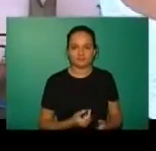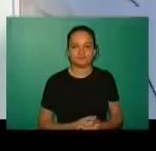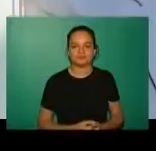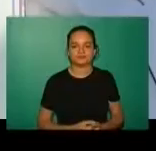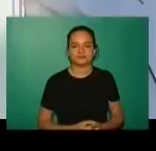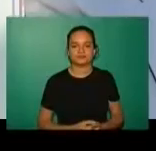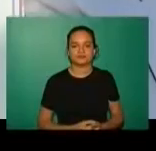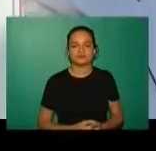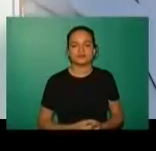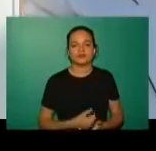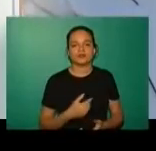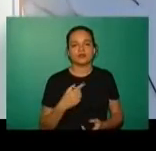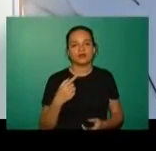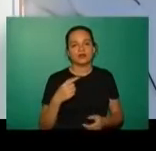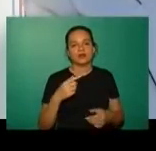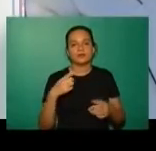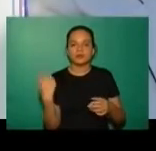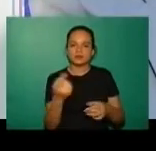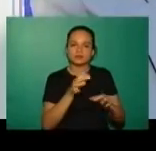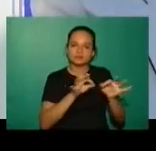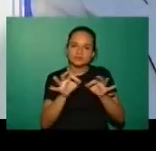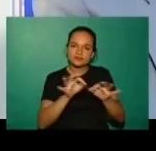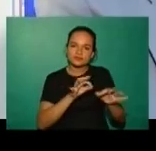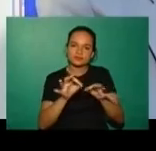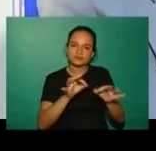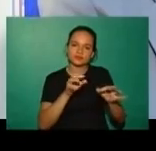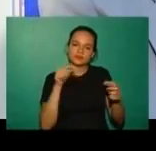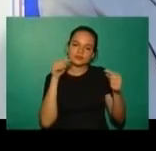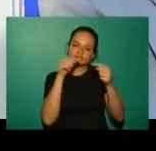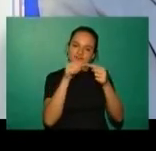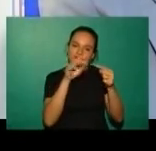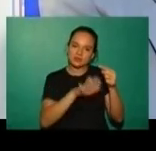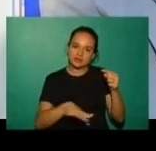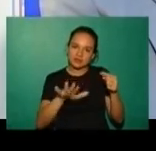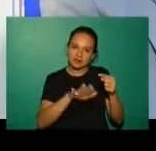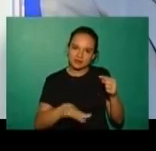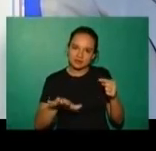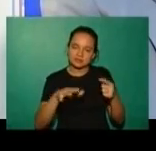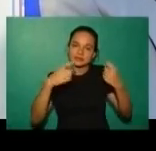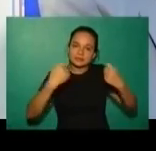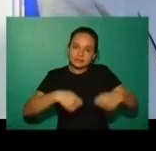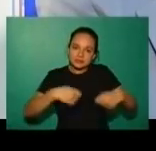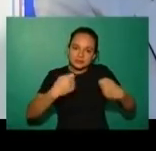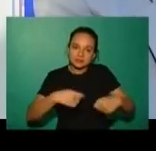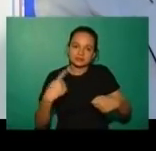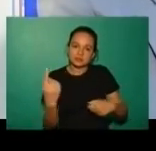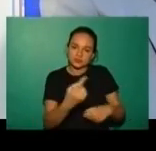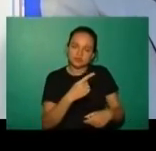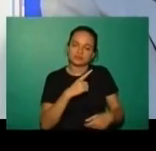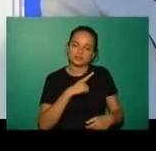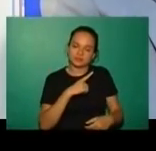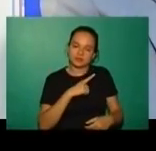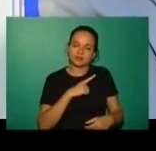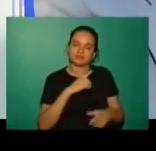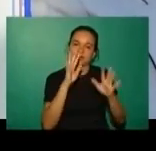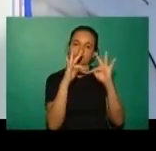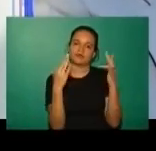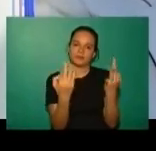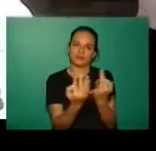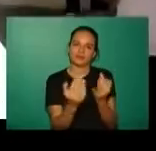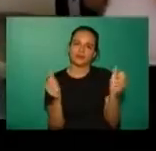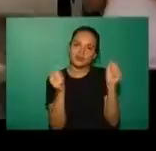visão. Para a gente desenvolver um programa adequado para essas crianças, é necessário que a gente tenha